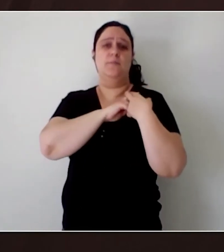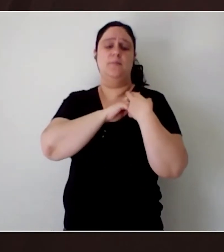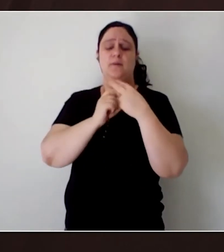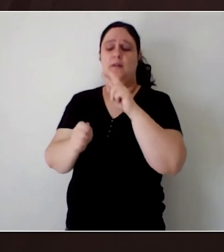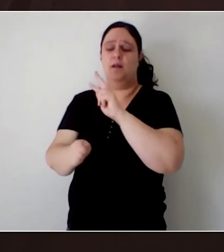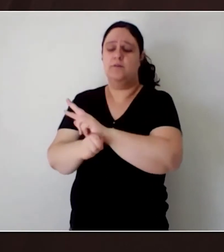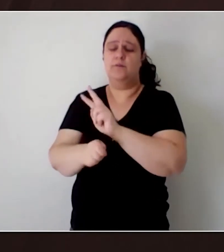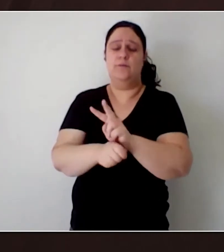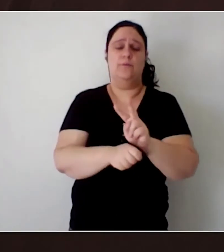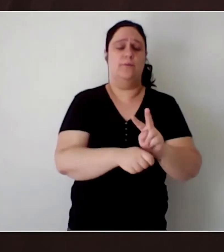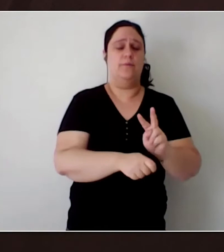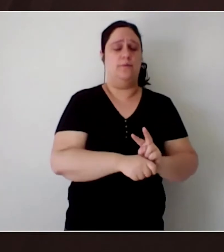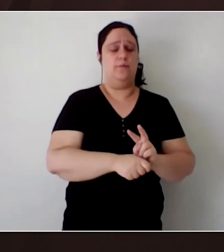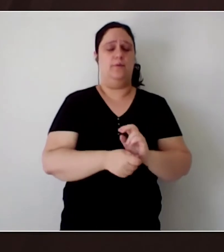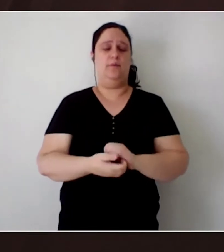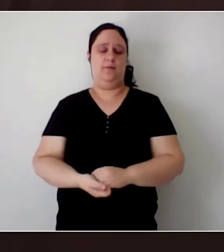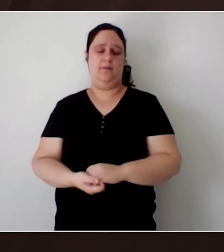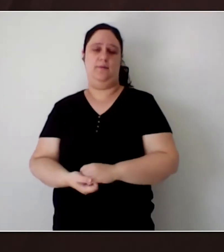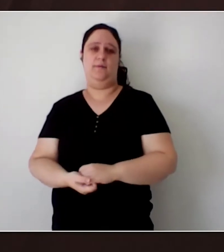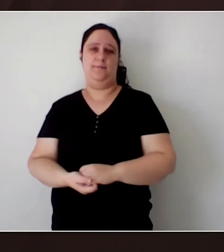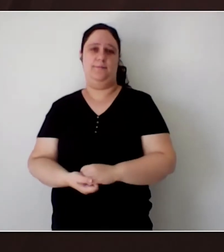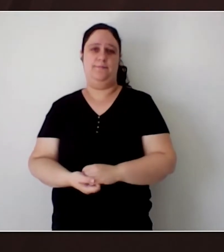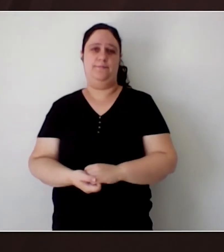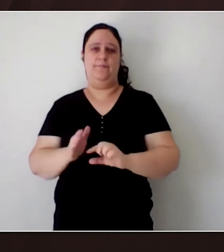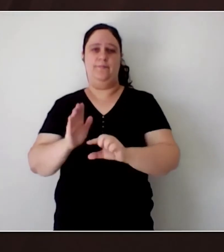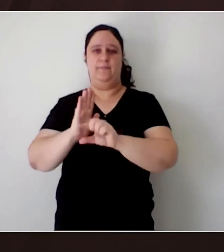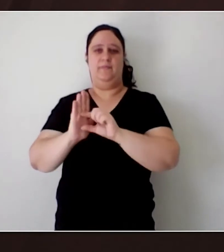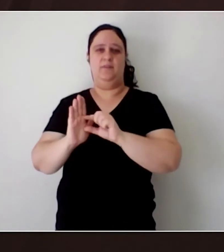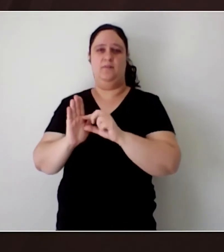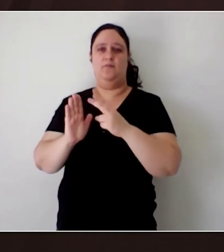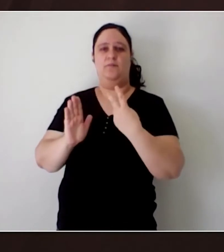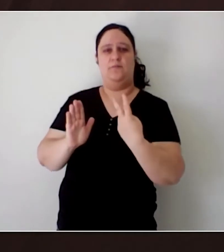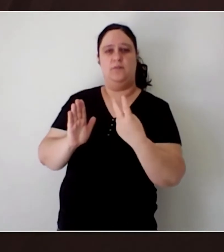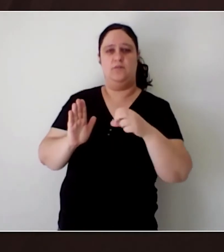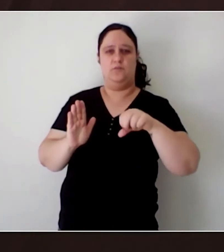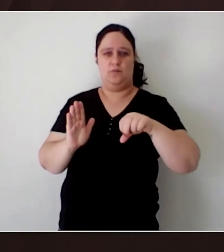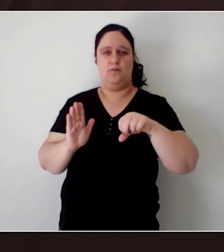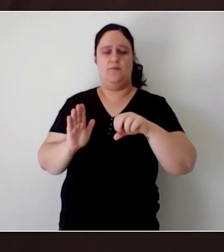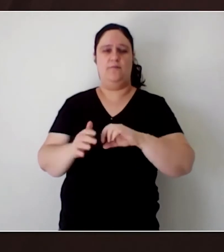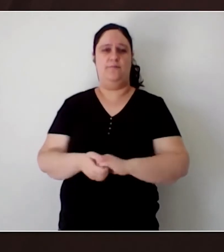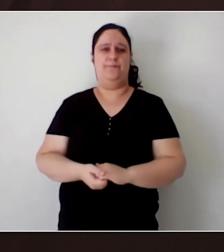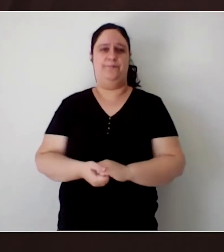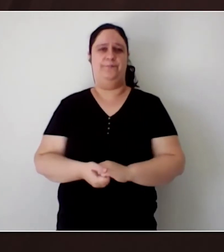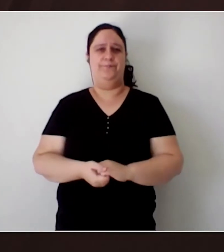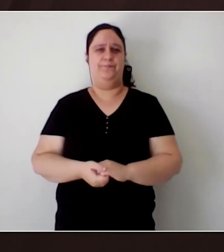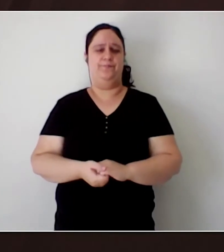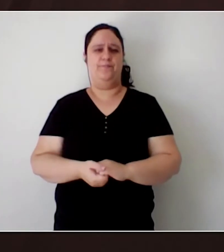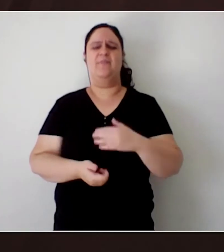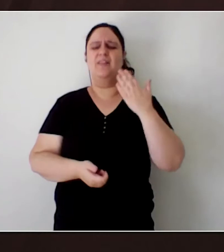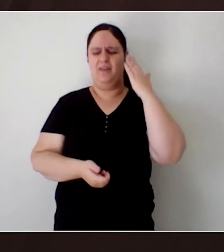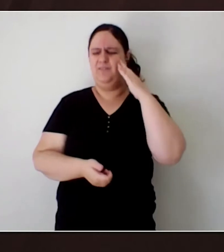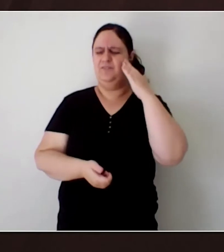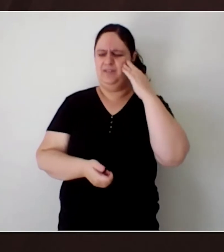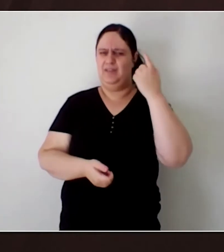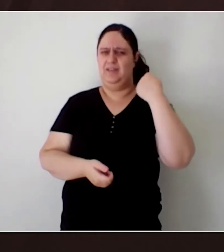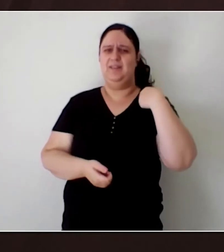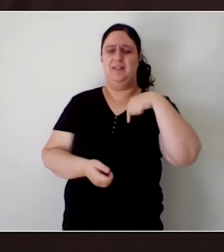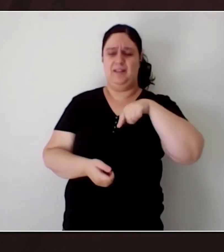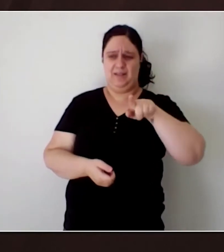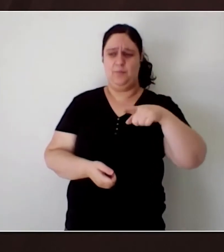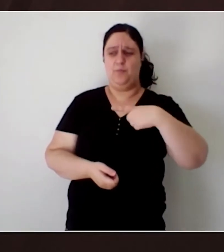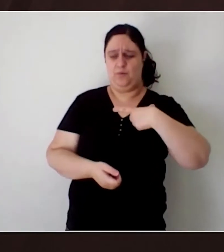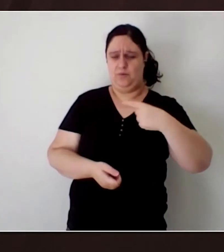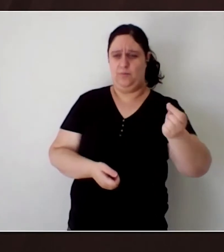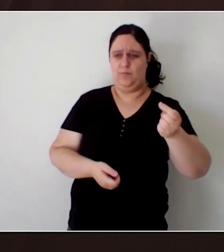Aí, versículo 29. Eu sei que depois da minha partida, entre vós penetrarão lobos